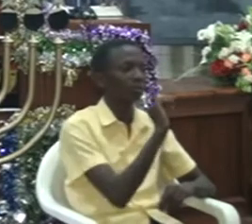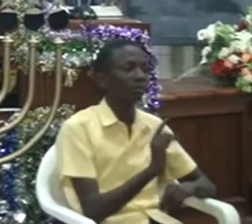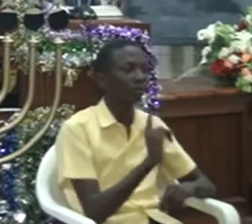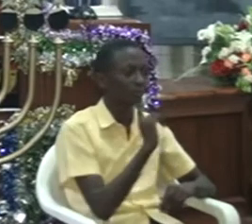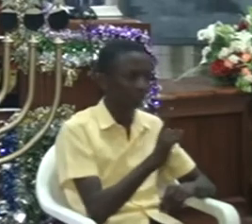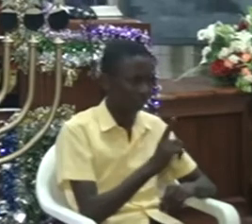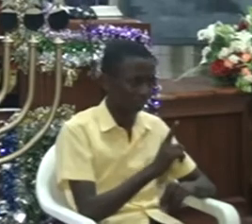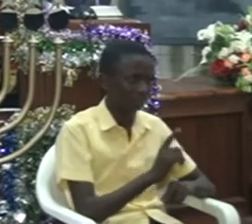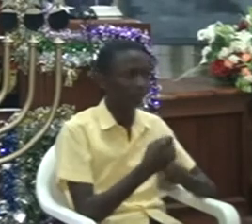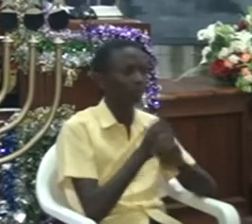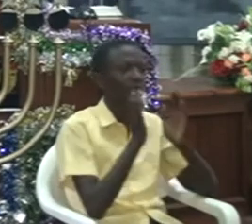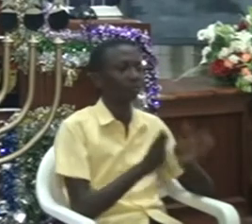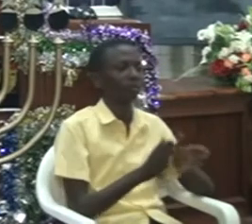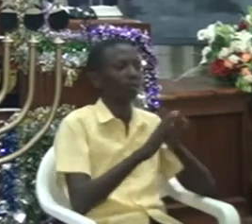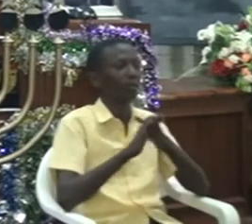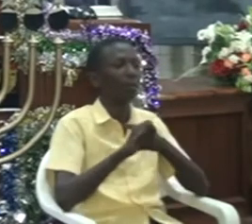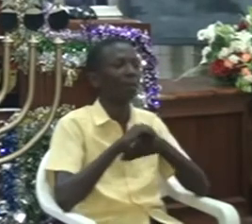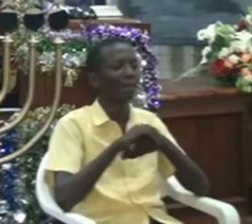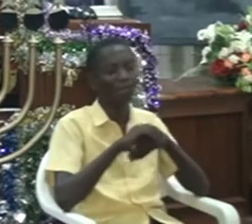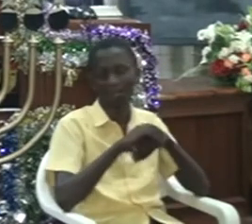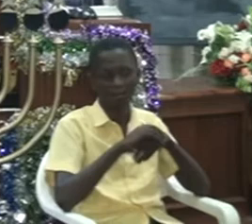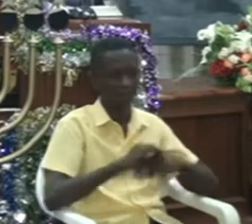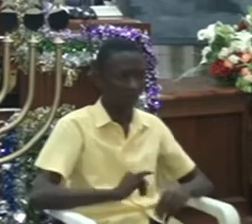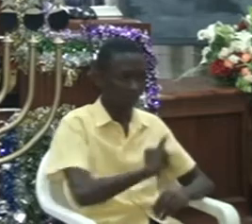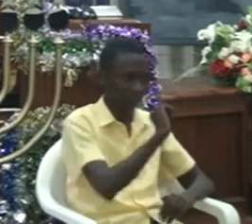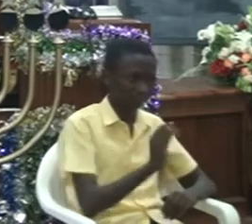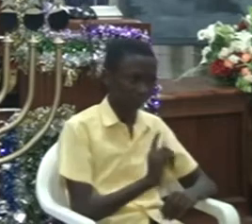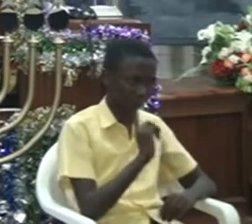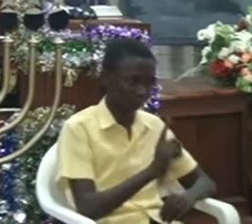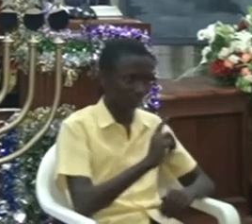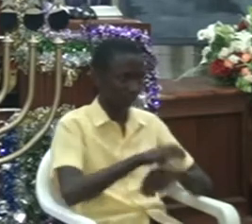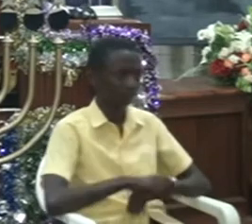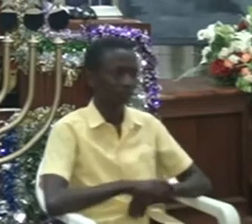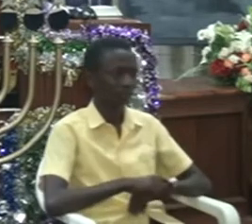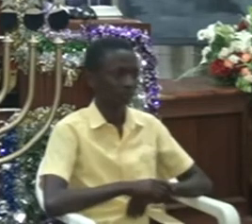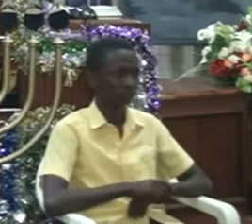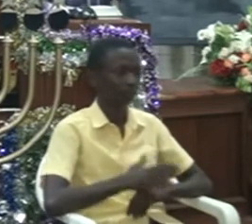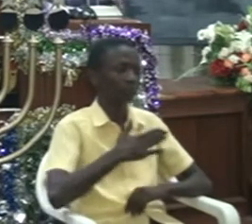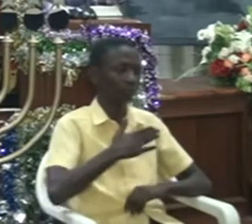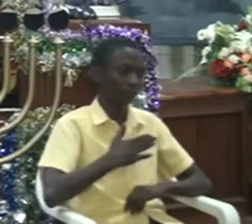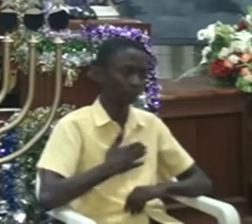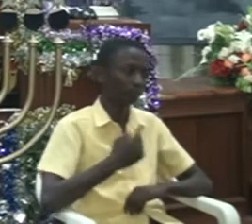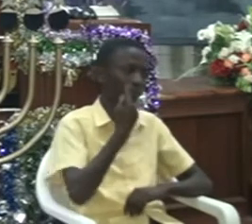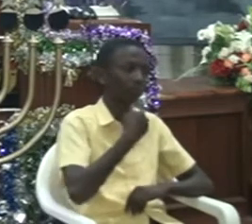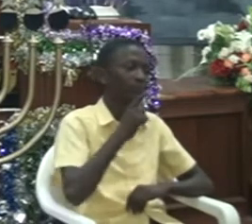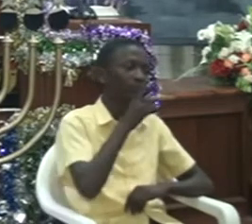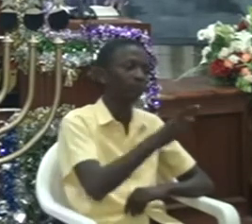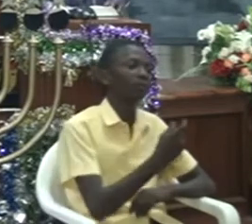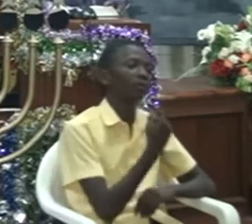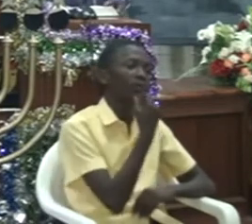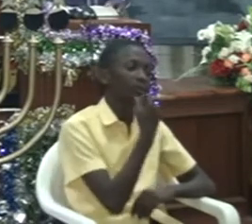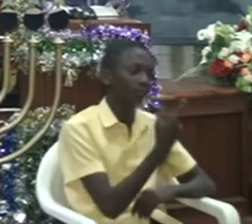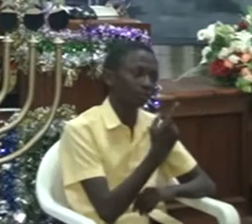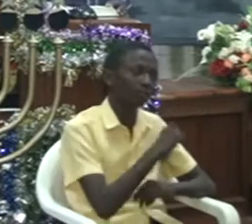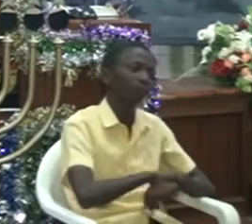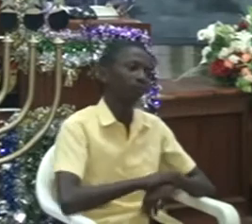sema nawe ndiye. Je le suis. Mimi ndiye. Moi qui te parle. Mimi ambaye